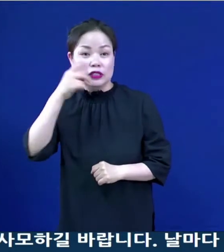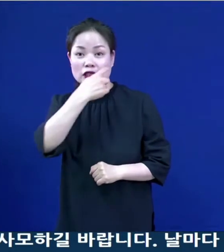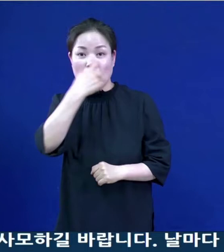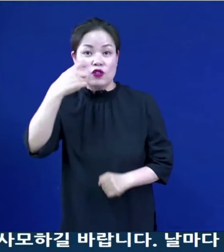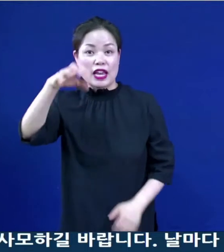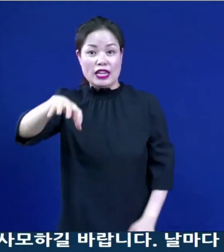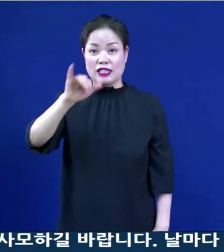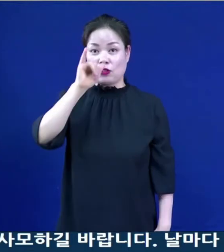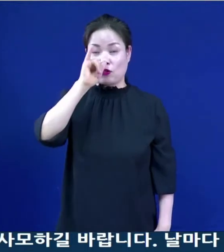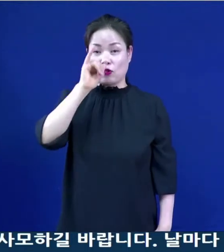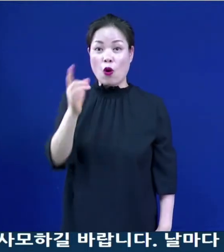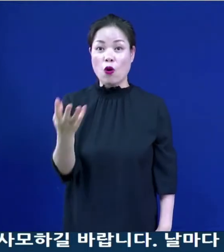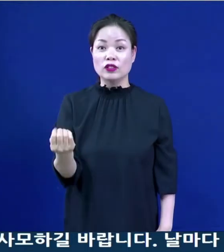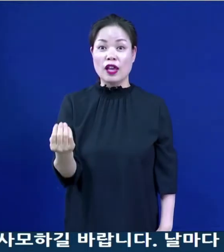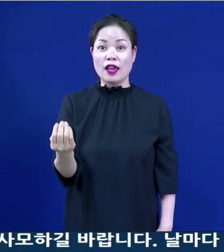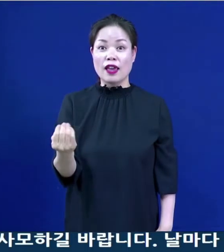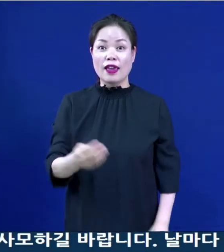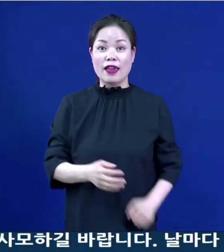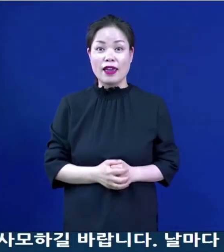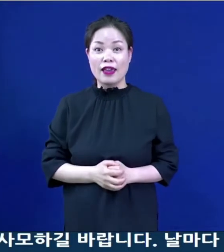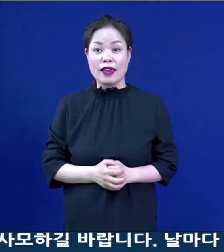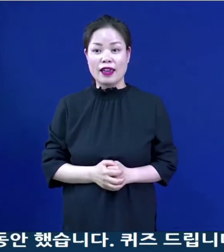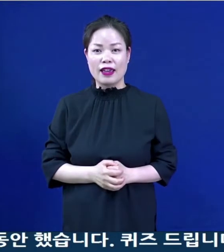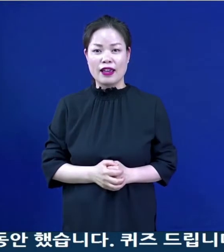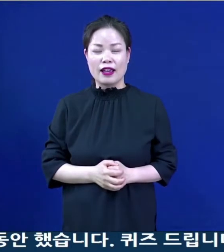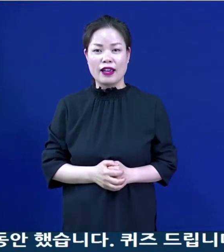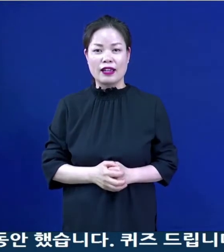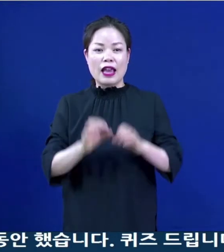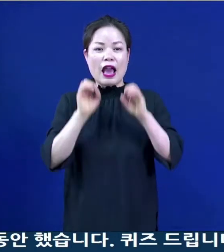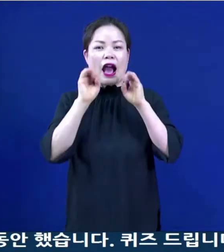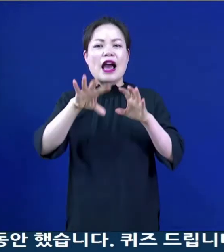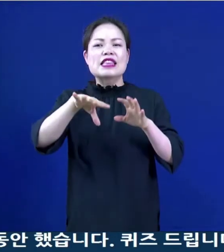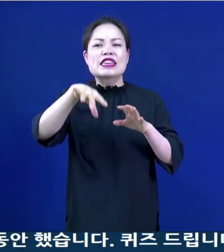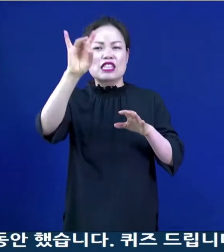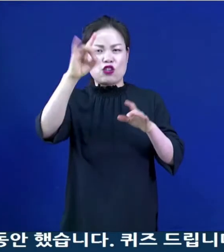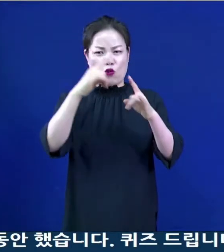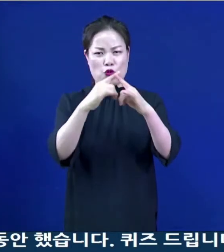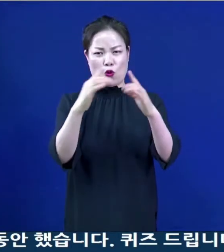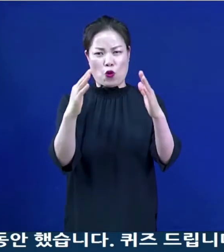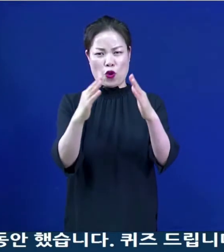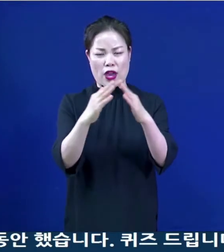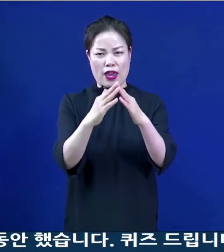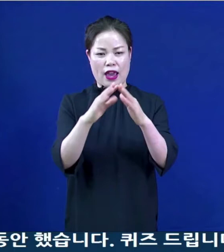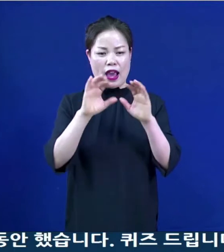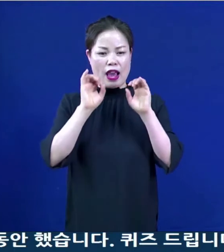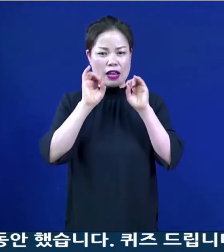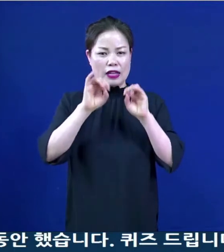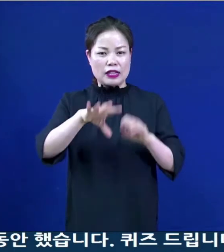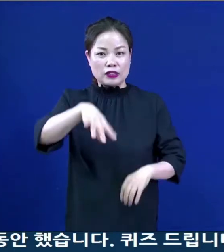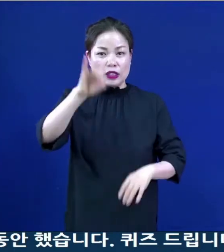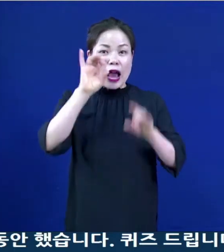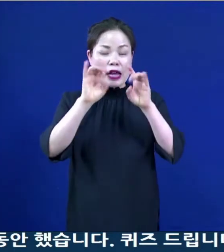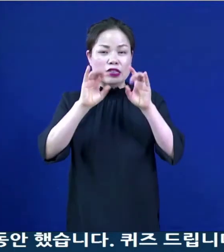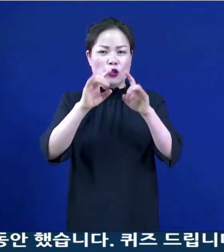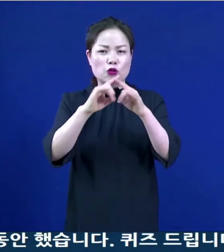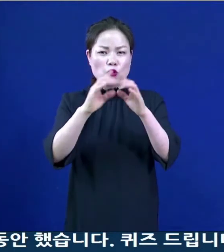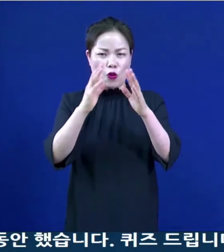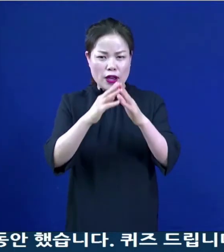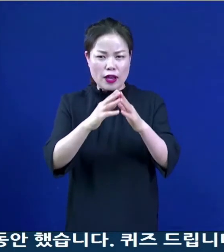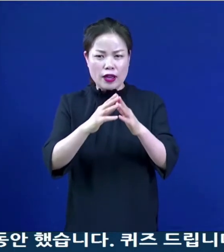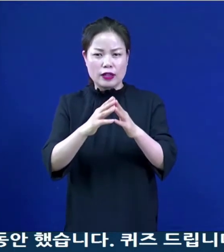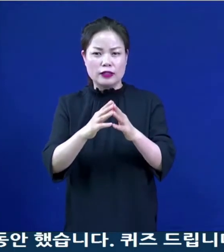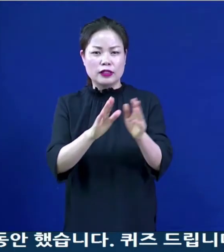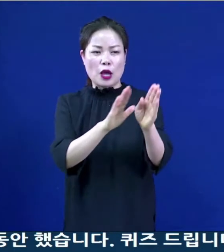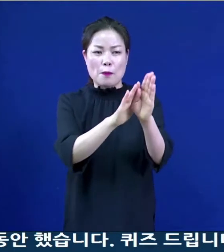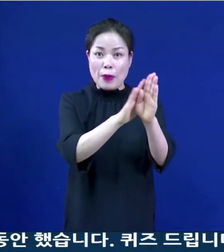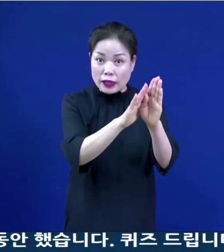있었습니다. 언제 있었냐면 안디옥 교회에서 있었습니다. 안디옥 교회가 처음 부흥할 때